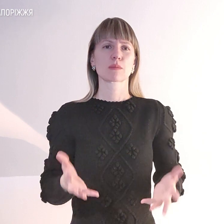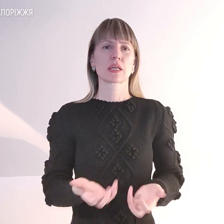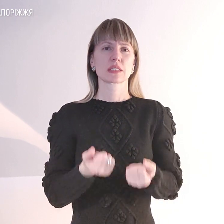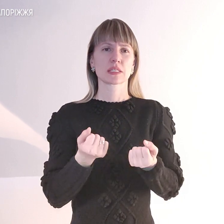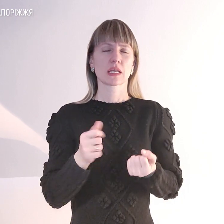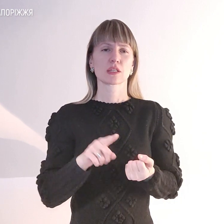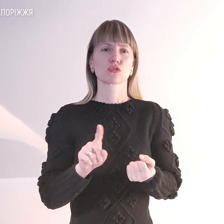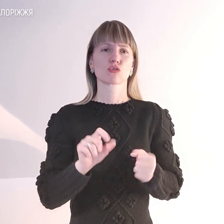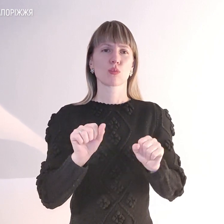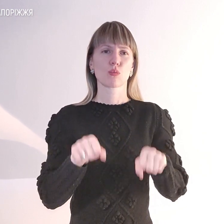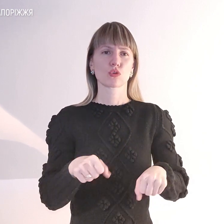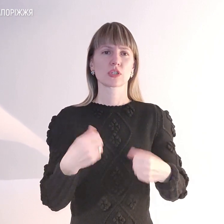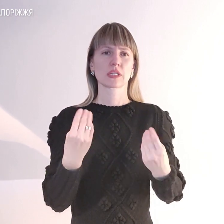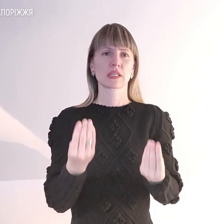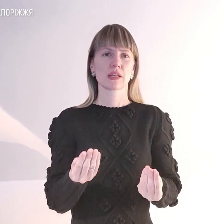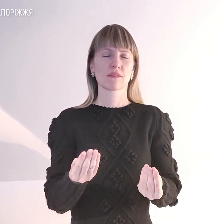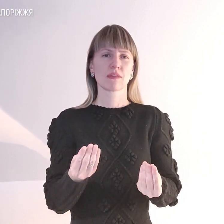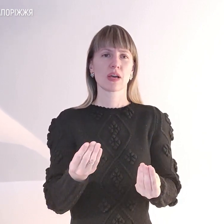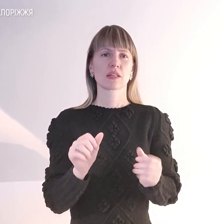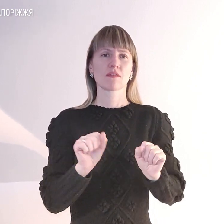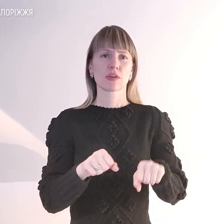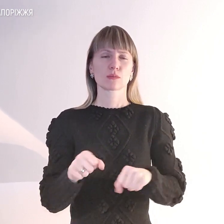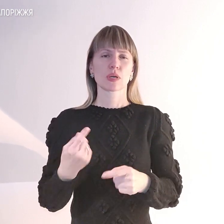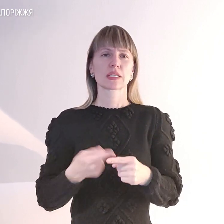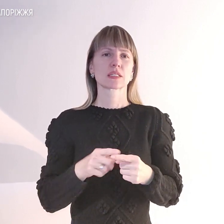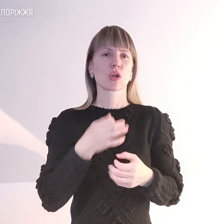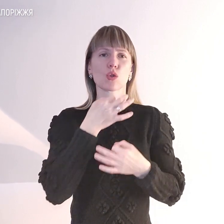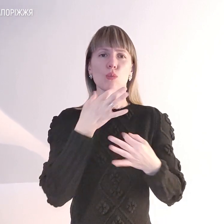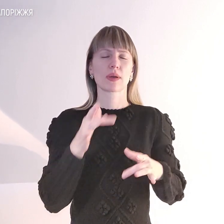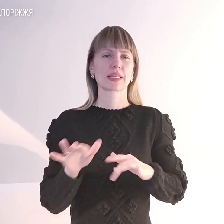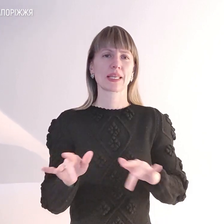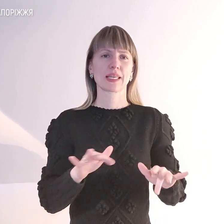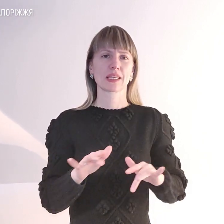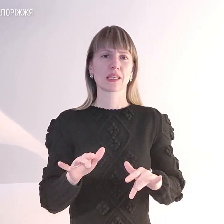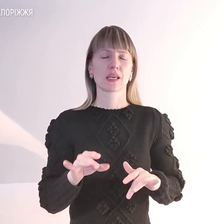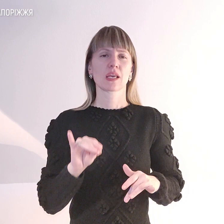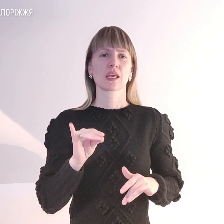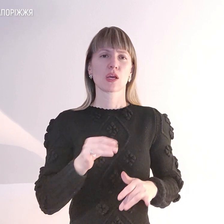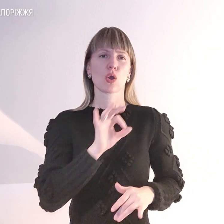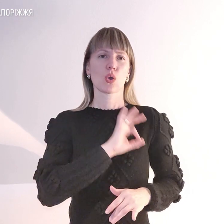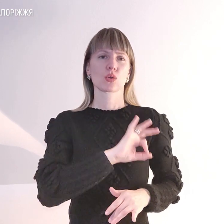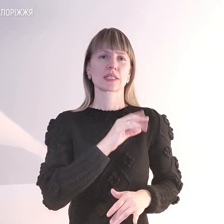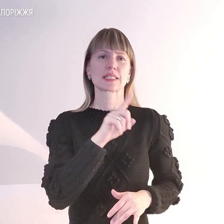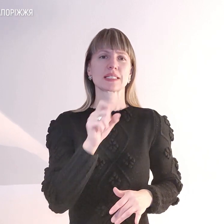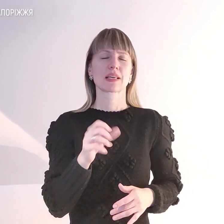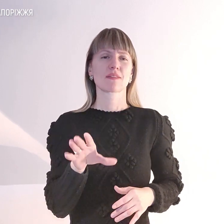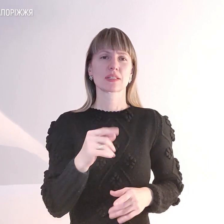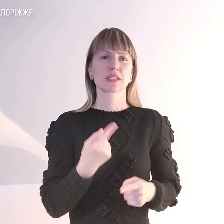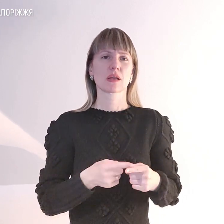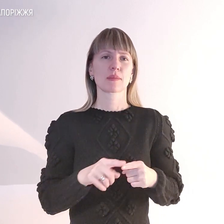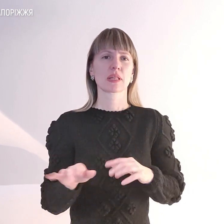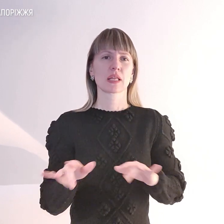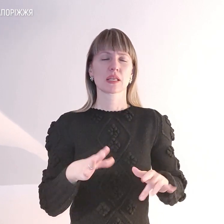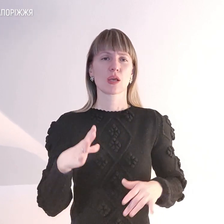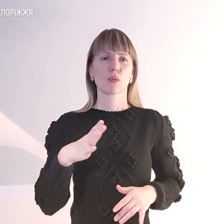що може надавати ресурси, це будь-яка дія. І корисніше за все, щоб ця дія була